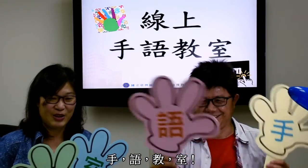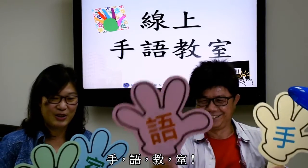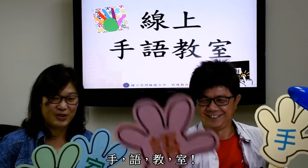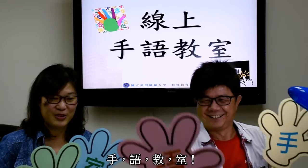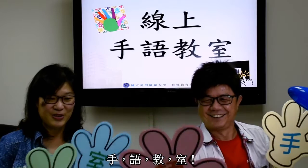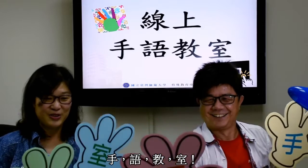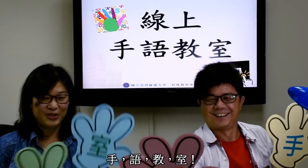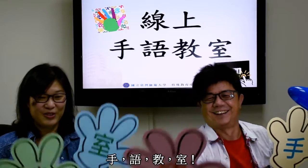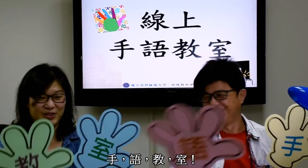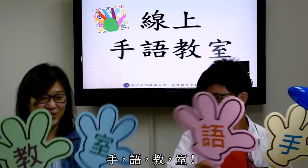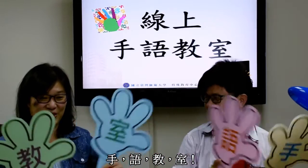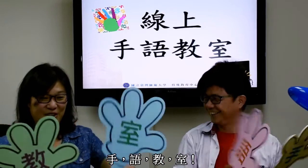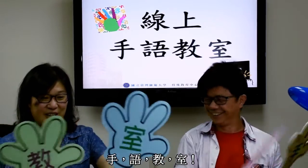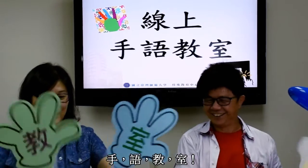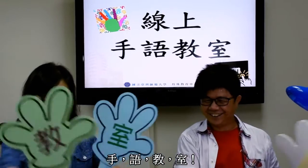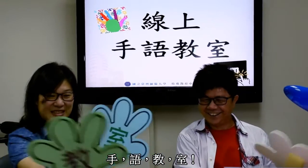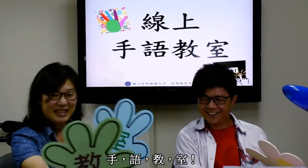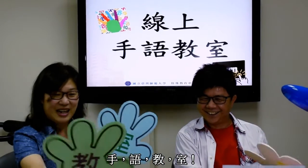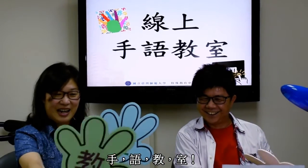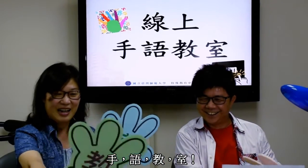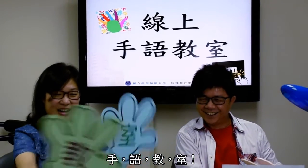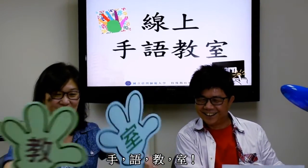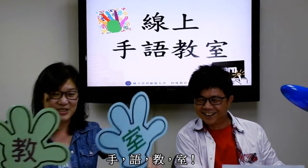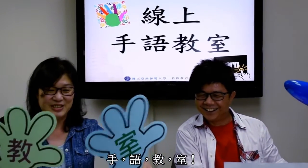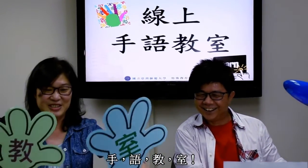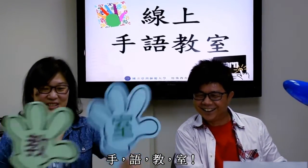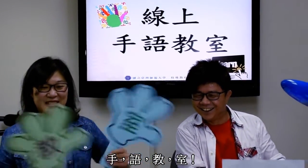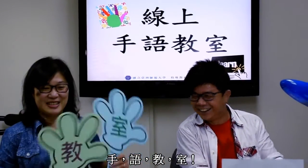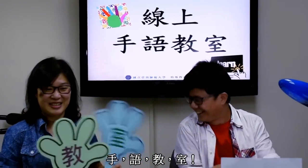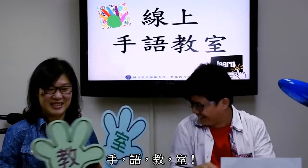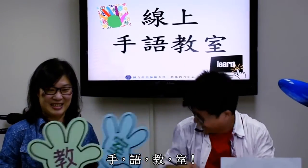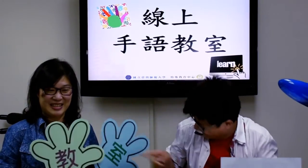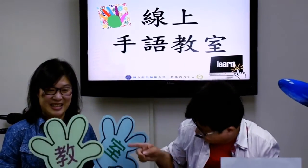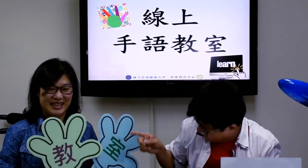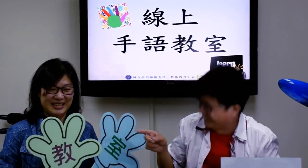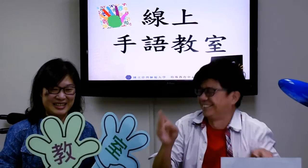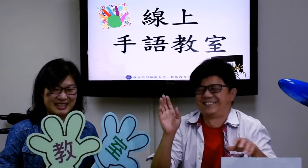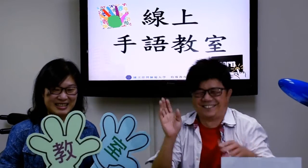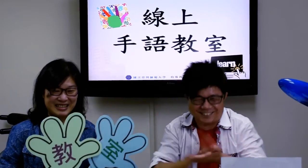手语教室，